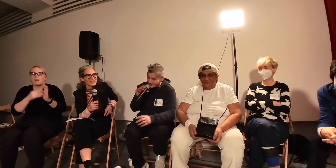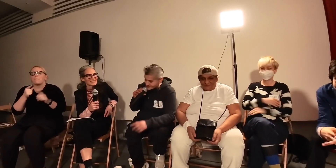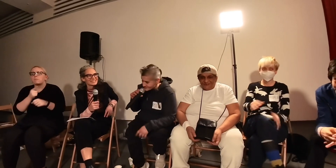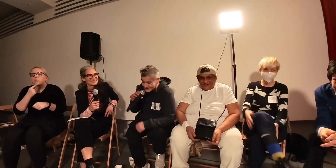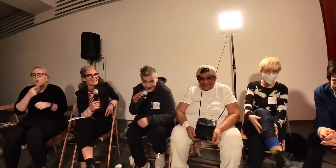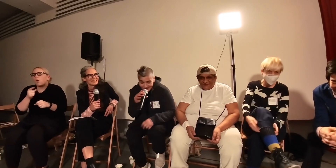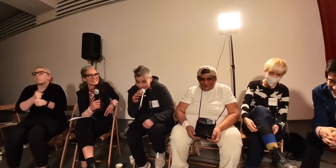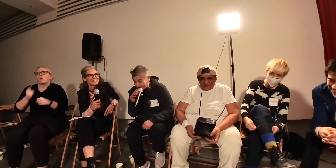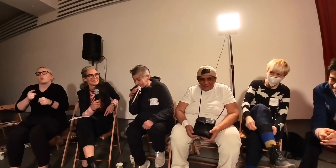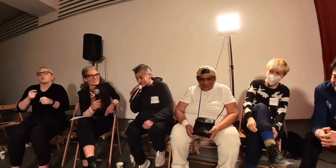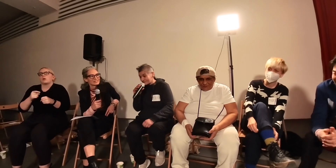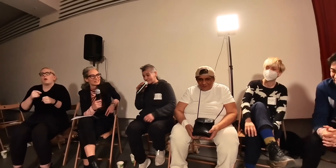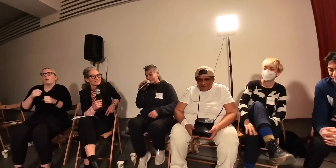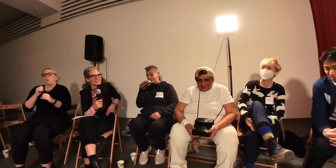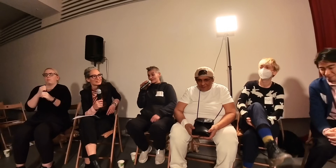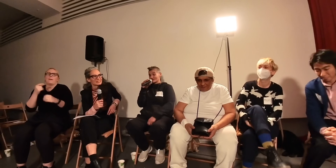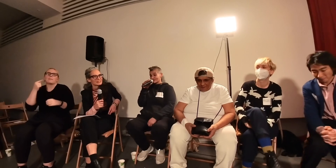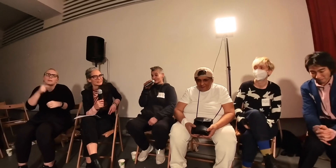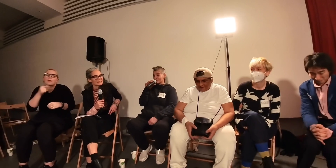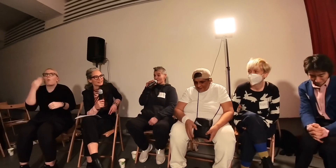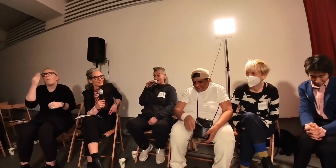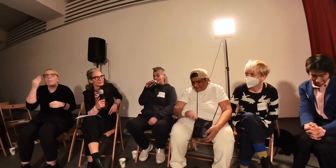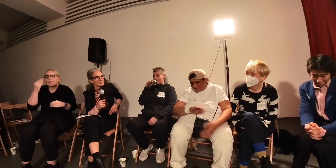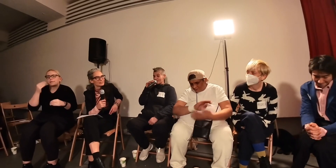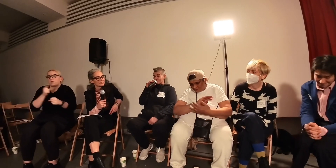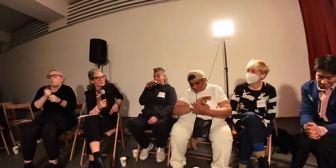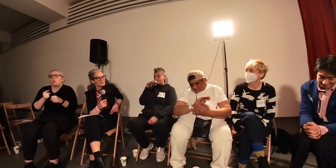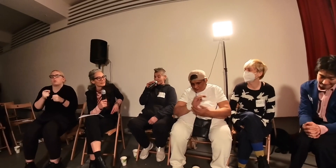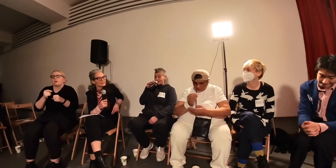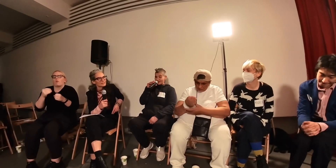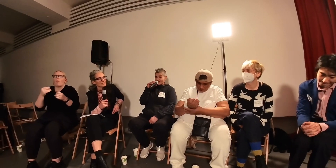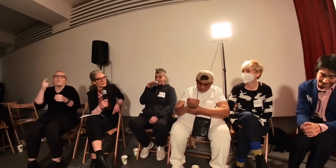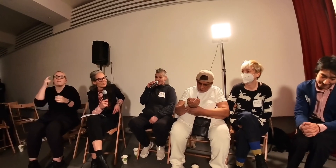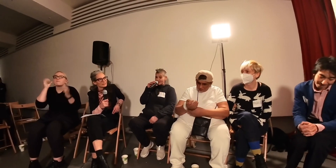není, prosím tě, a to, ale potom pochopila, že